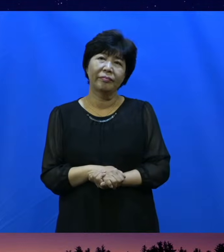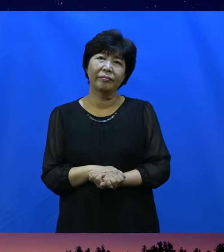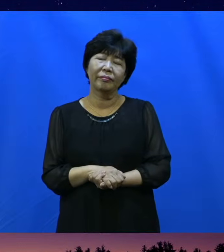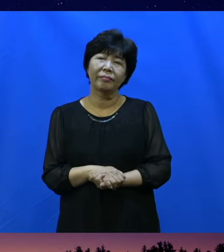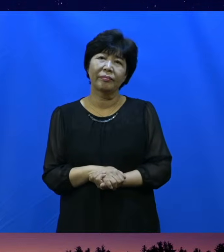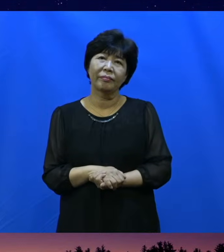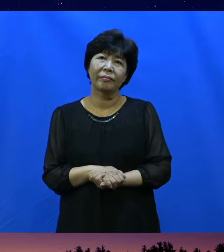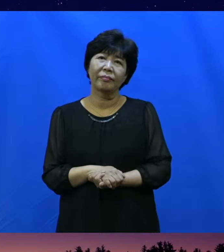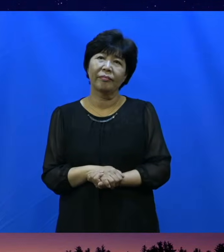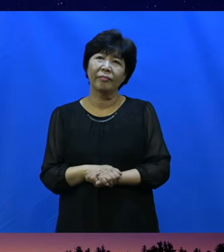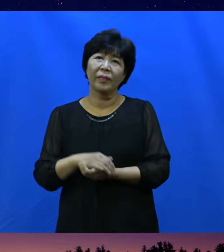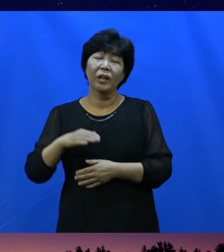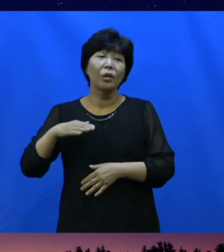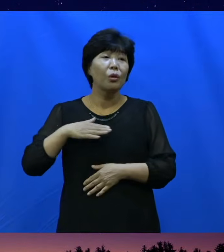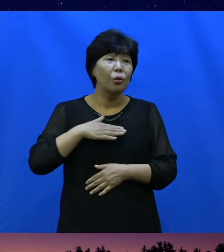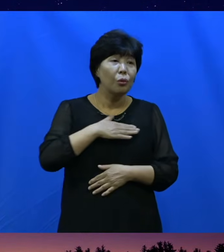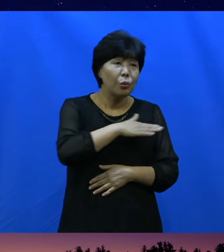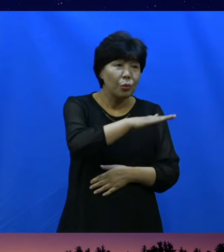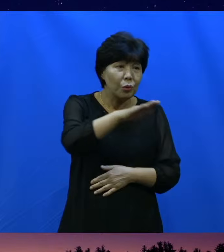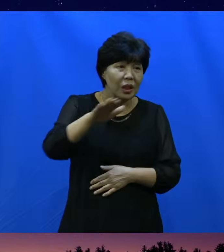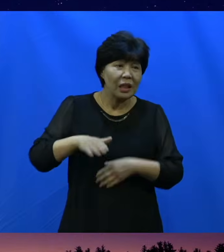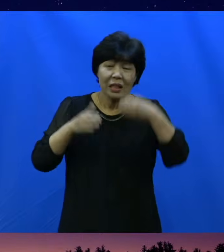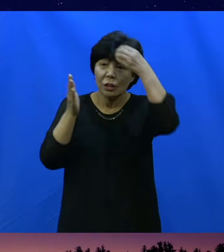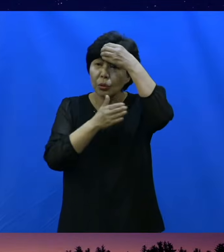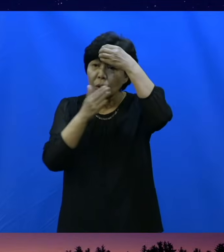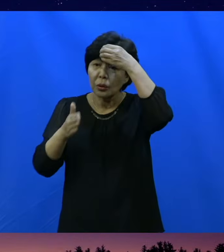우리를 한순간에 무기력하게 만들어요.